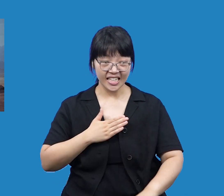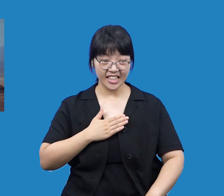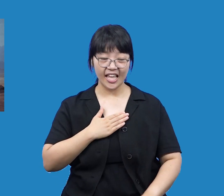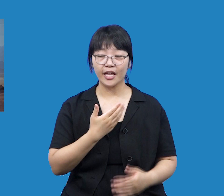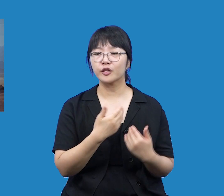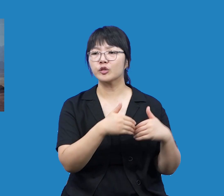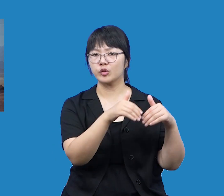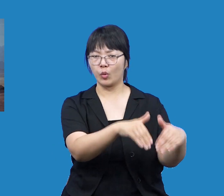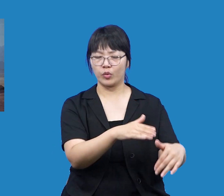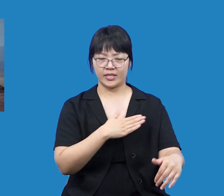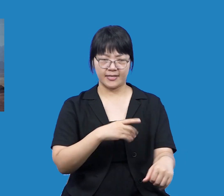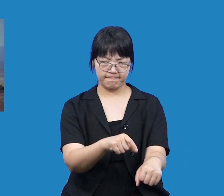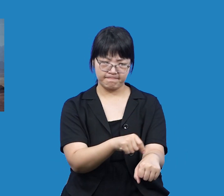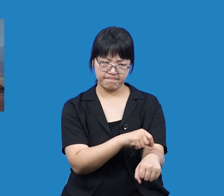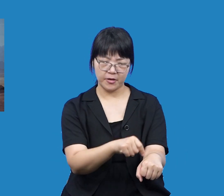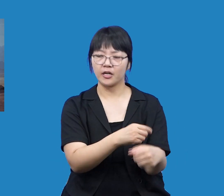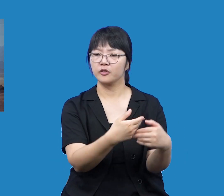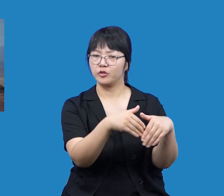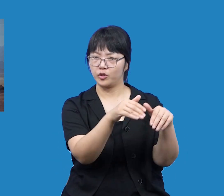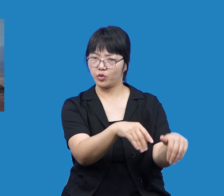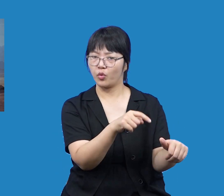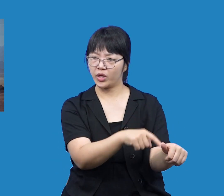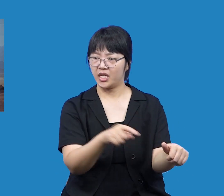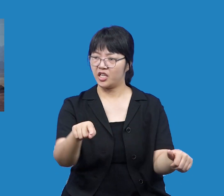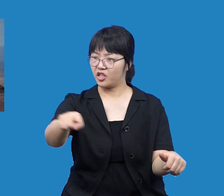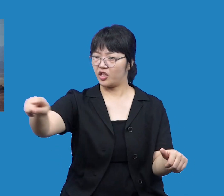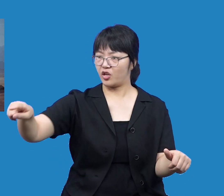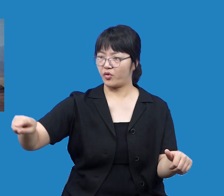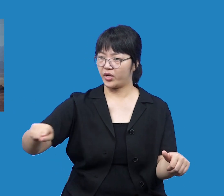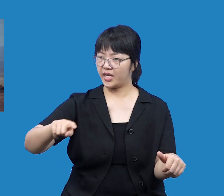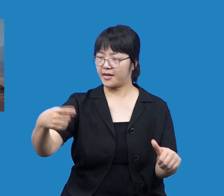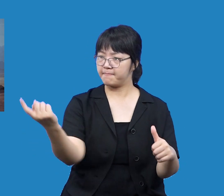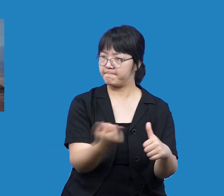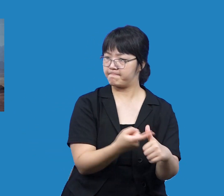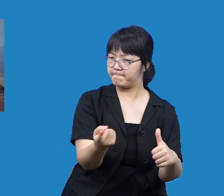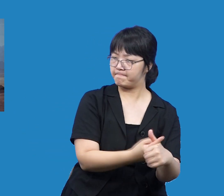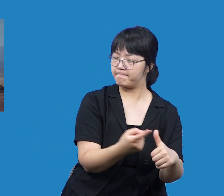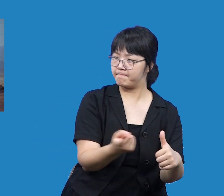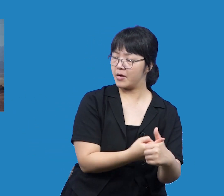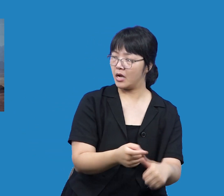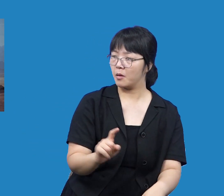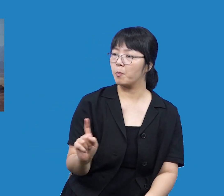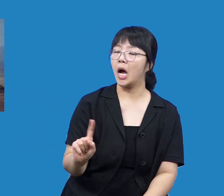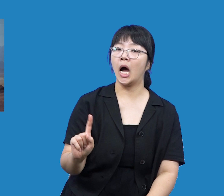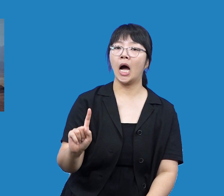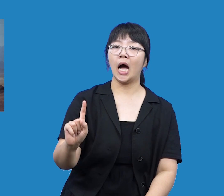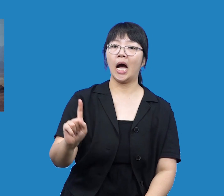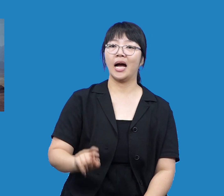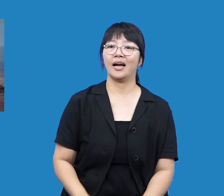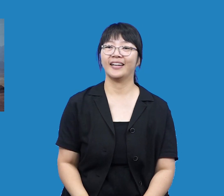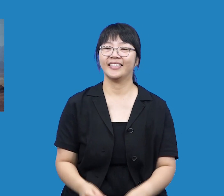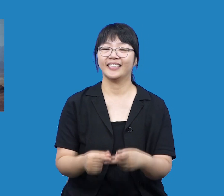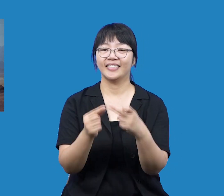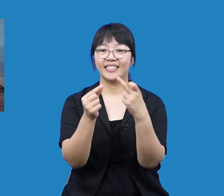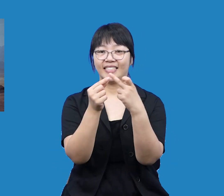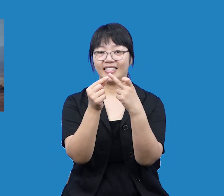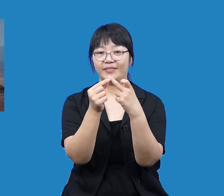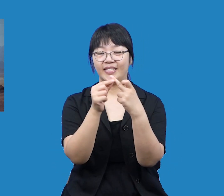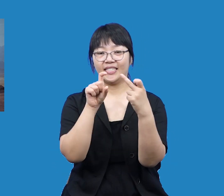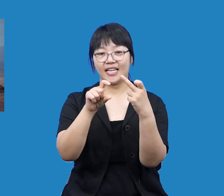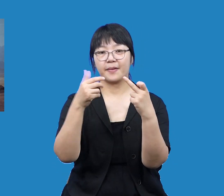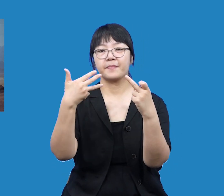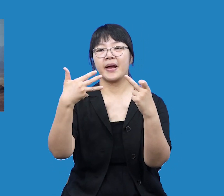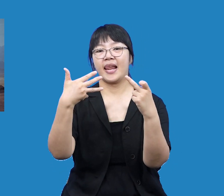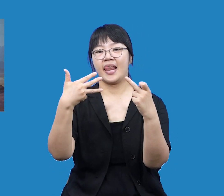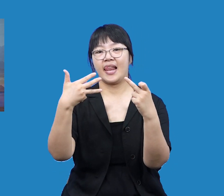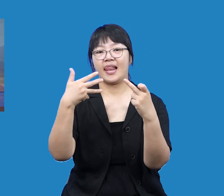종을 너희가 인간적으로 비방하고 있다는 것입니다. 자, 이제 12장 8절을 같이